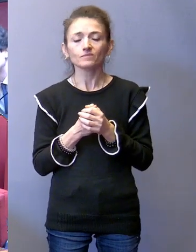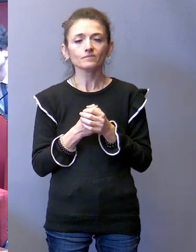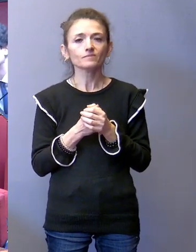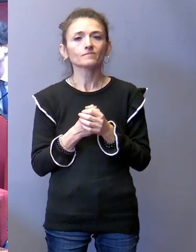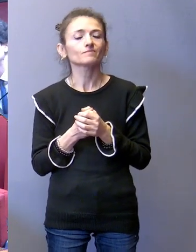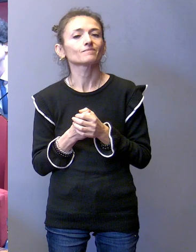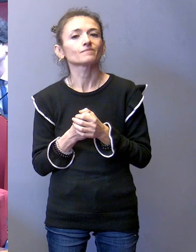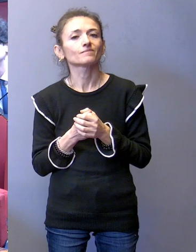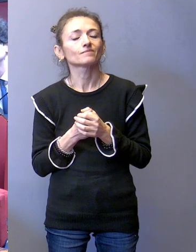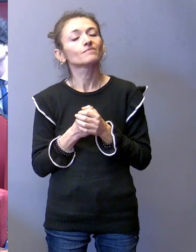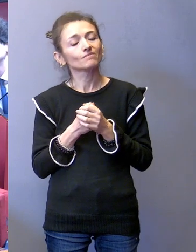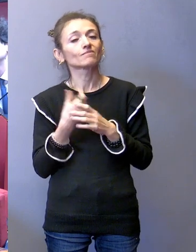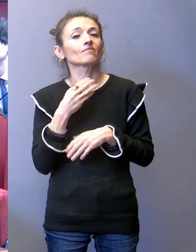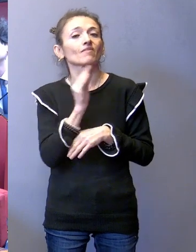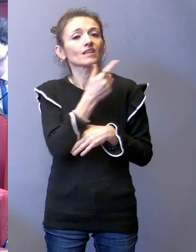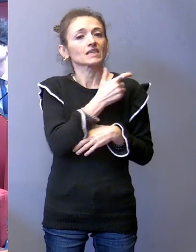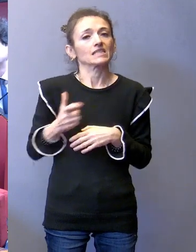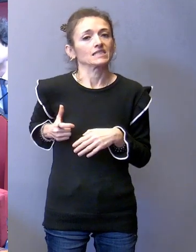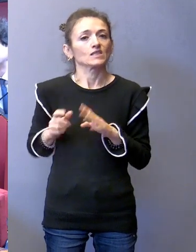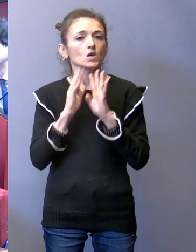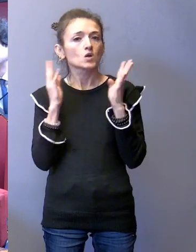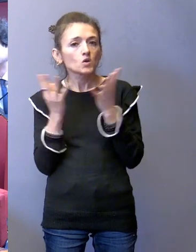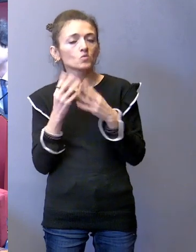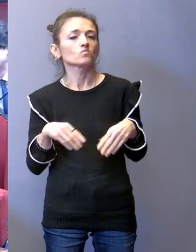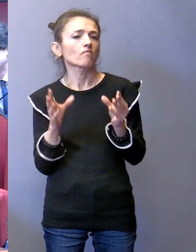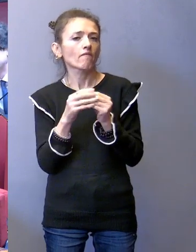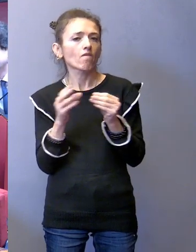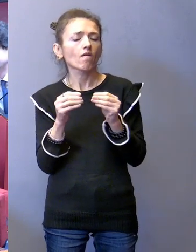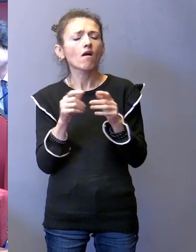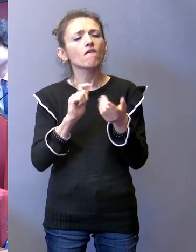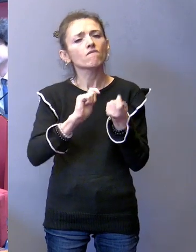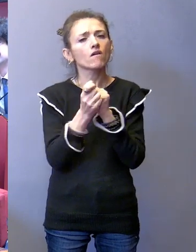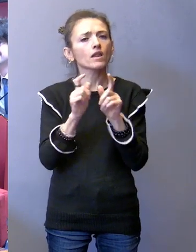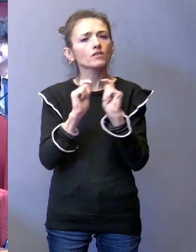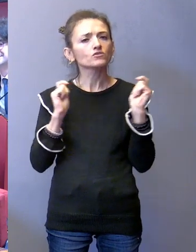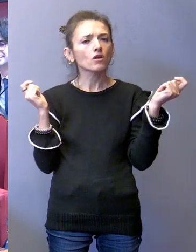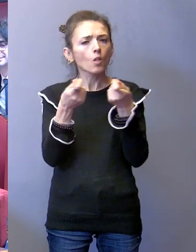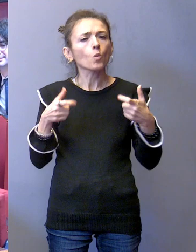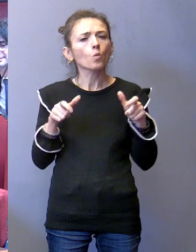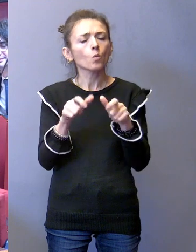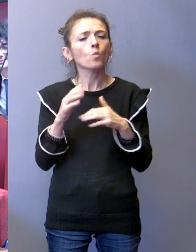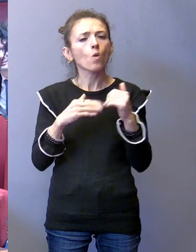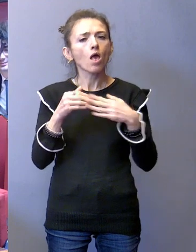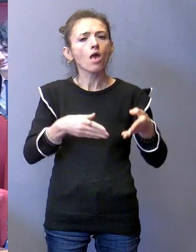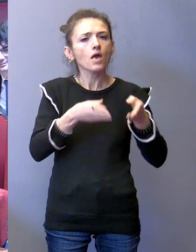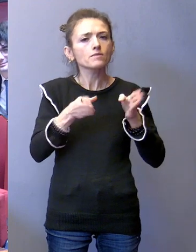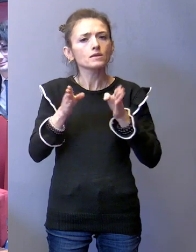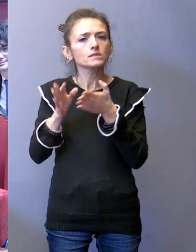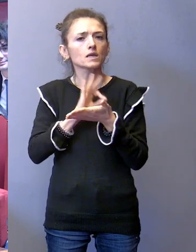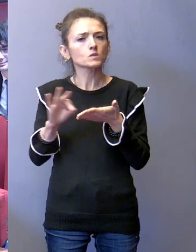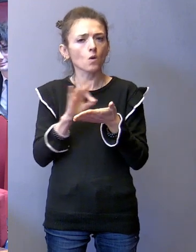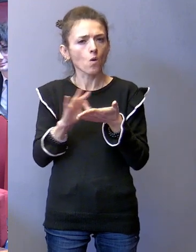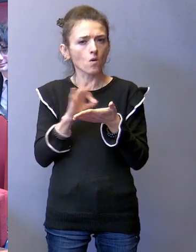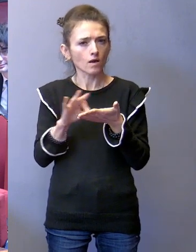Allora si impegna il sindaco e la giunta a produrre una variante generale dell'edilizia scolastica che arrivi